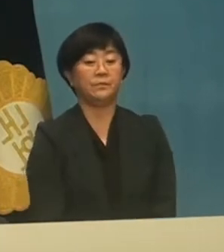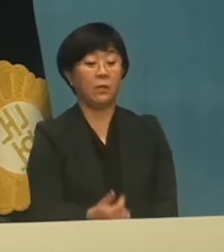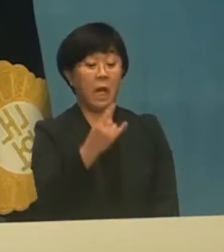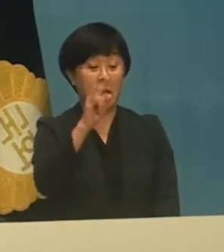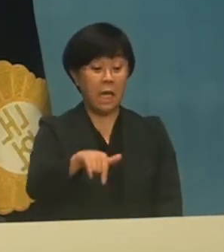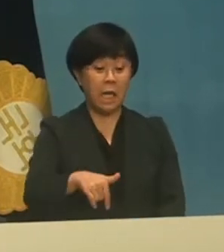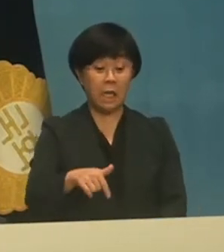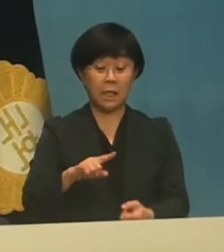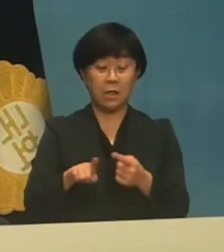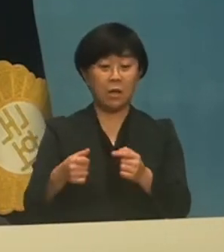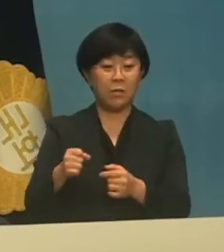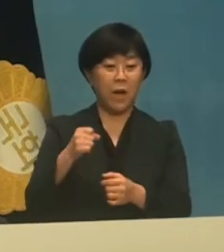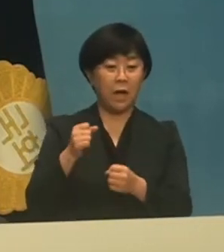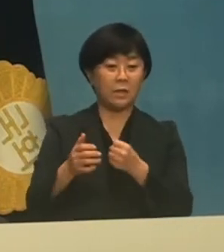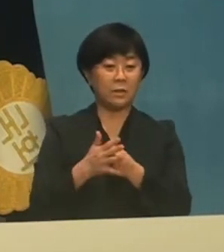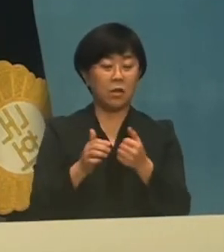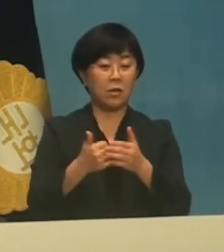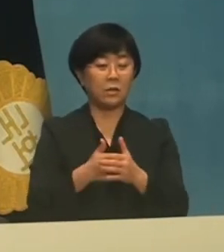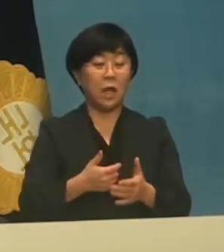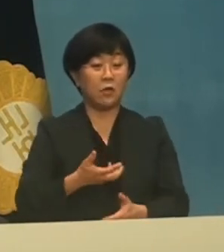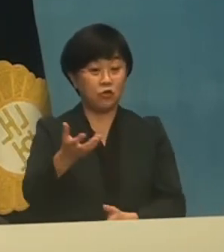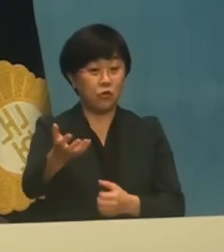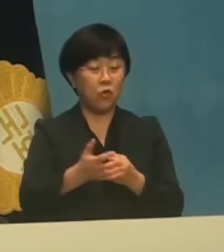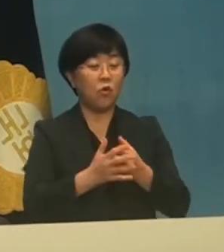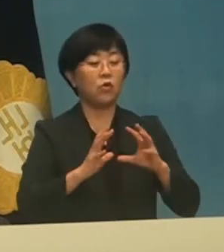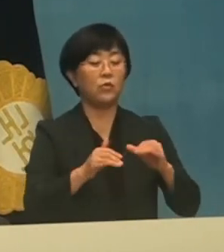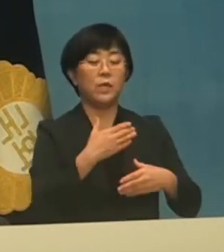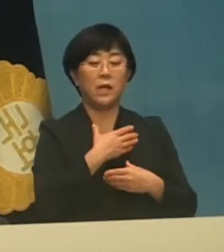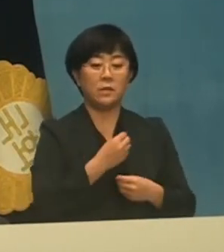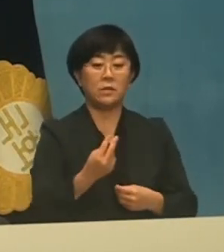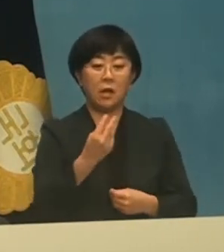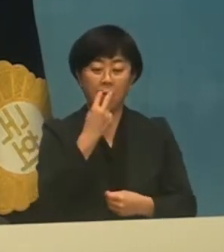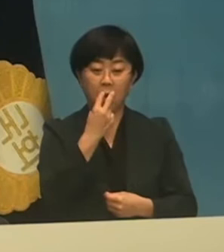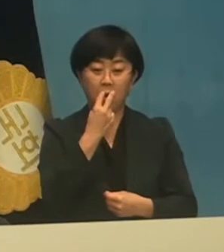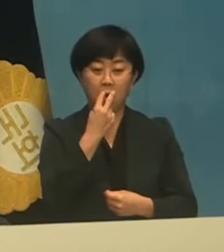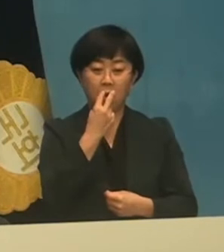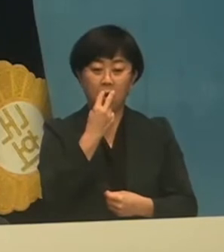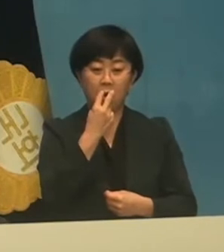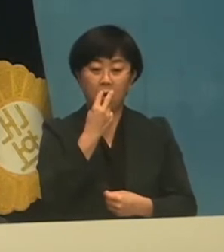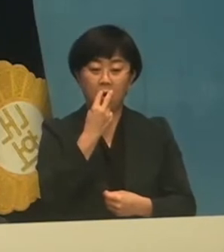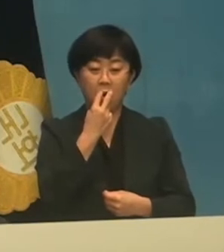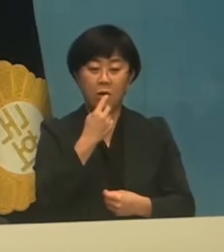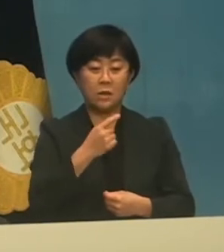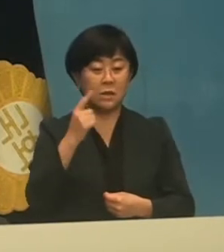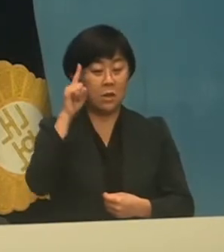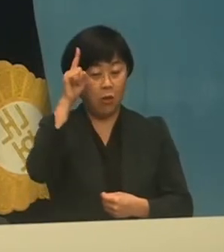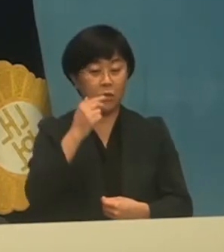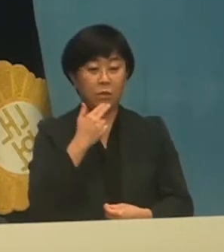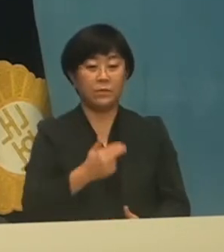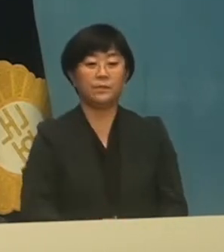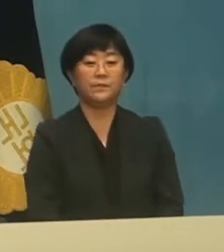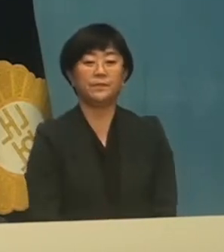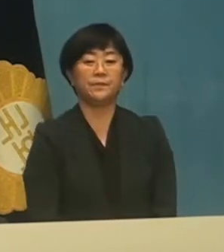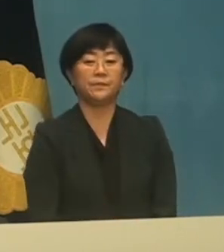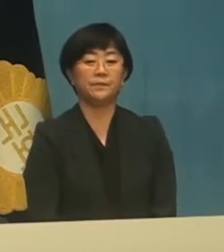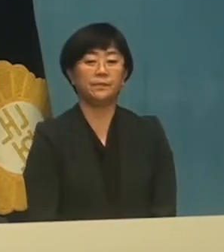지능 세계에 알터니는 다 빼주고 국민의 안전과 생명을 이렇게 말아먹을 수 있단 말입니까?